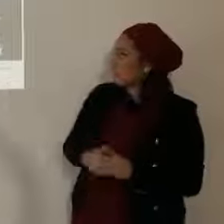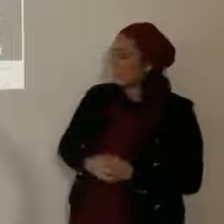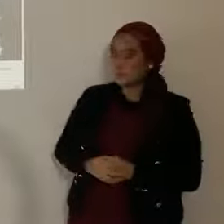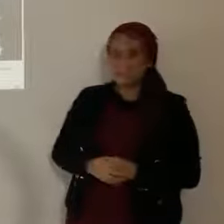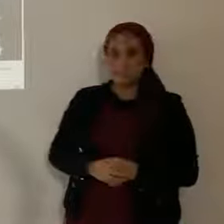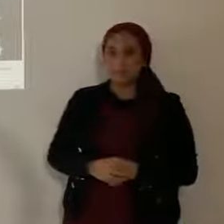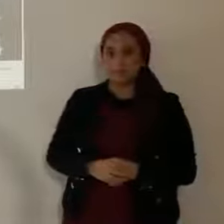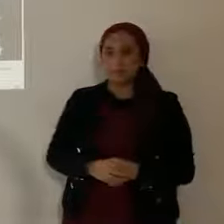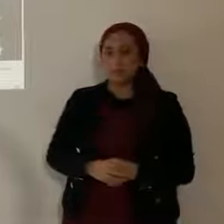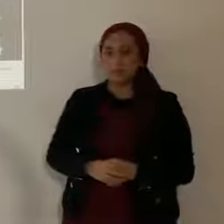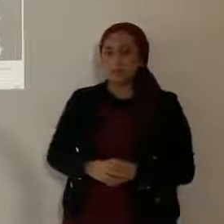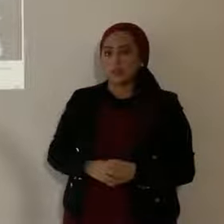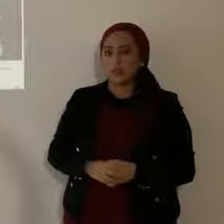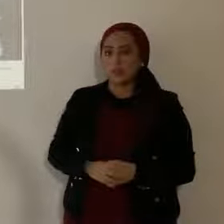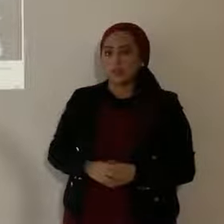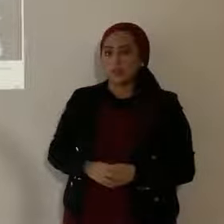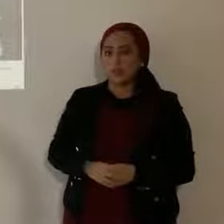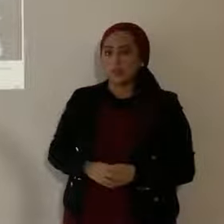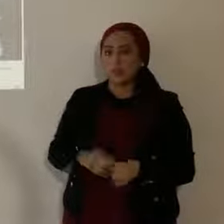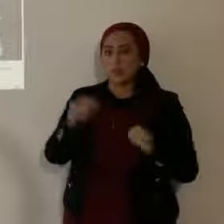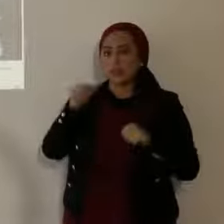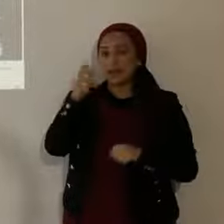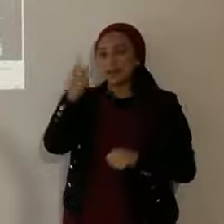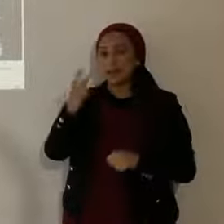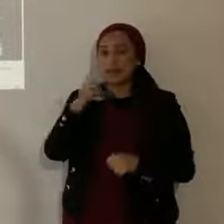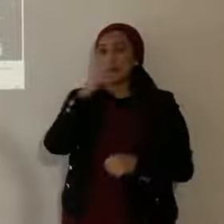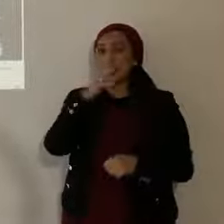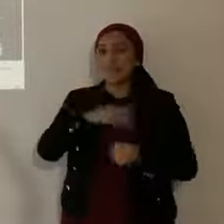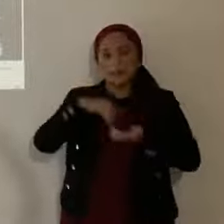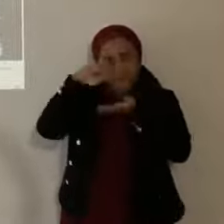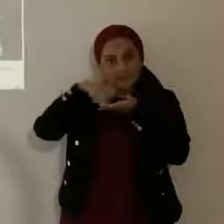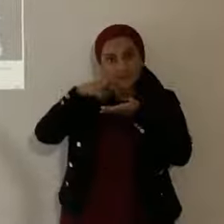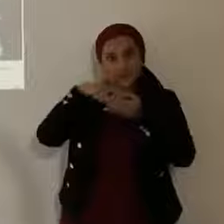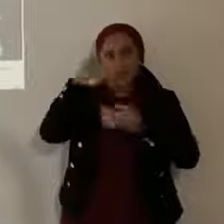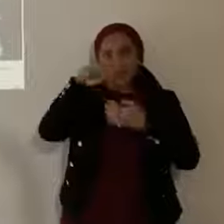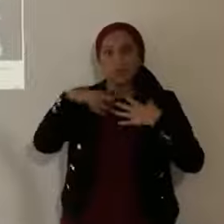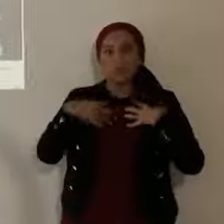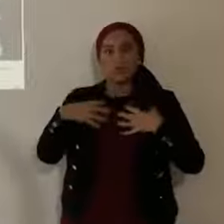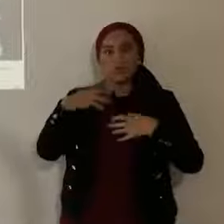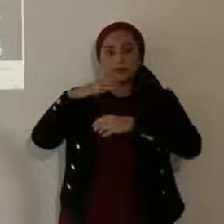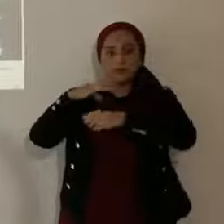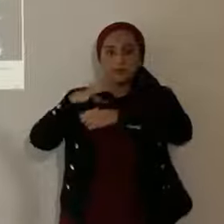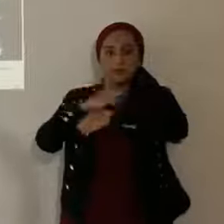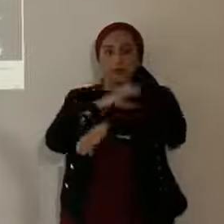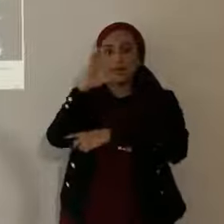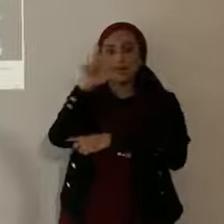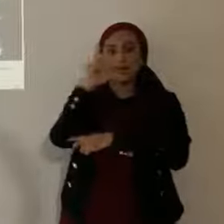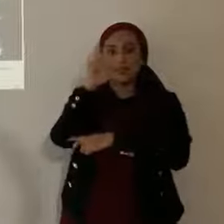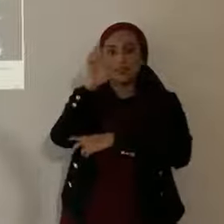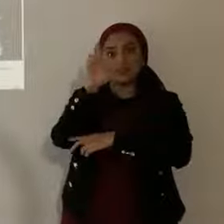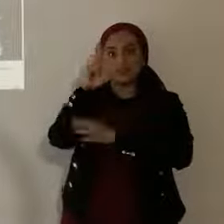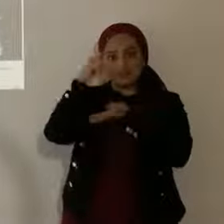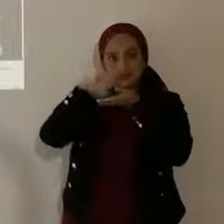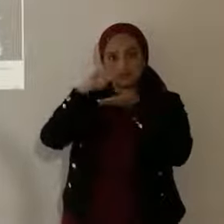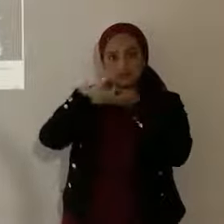diapositiva, en este mes las búsquedas de mamografía alcanzaron su máximo histórico en todo el mundo, mamografía.